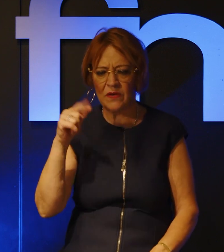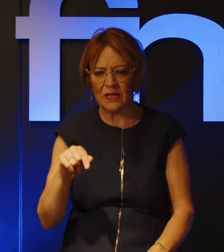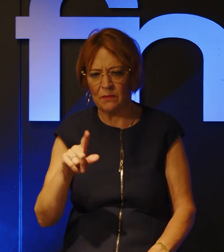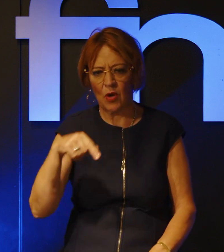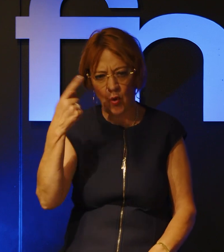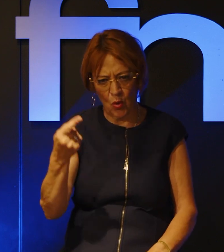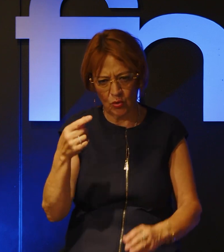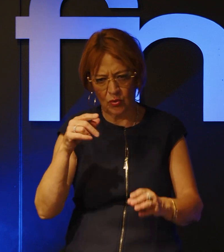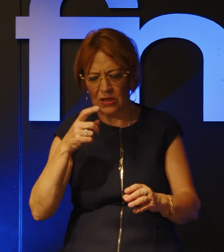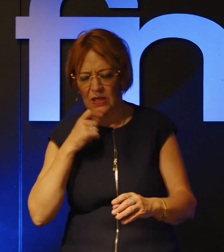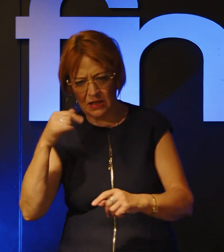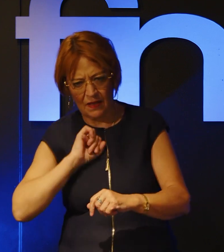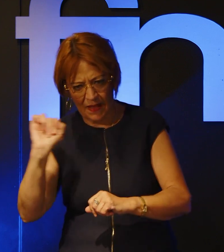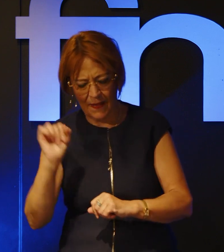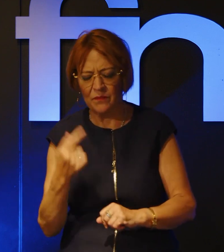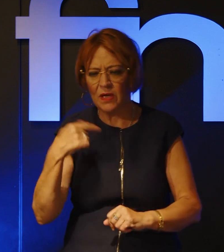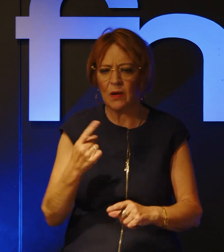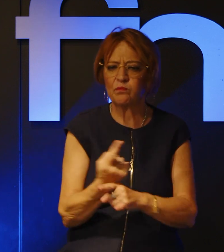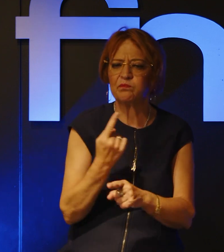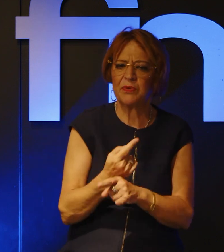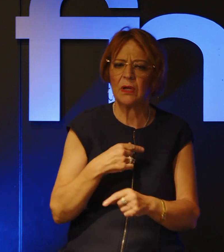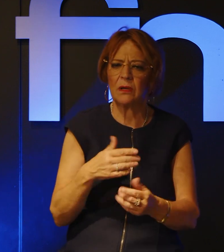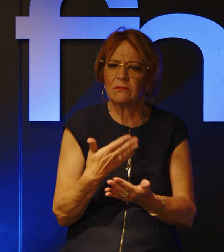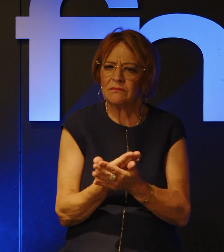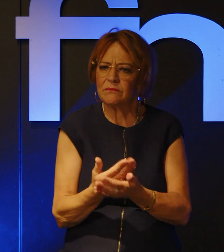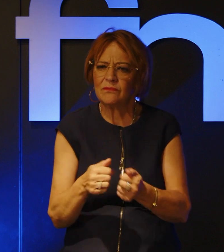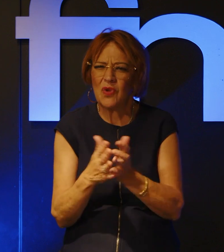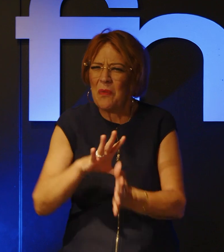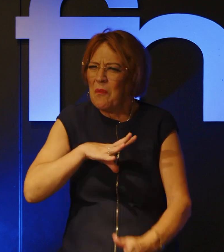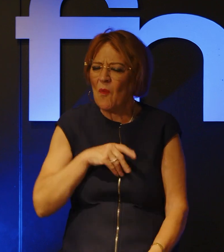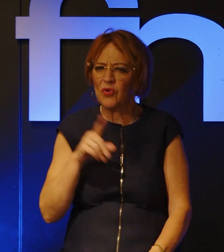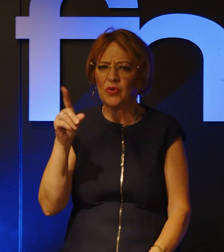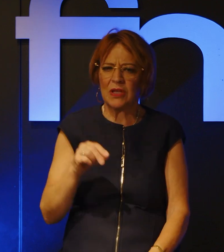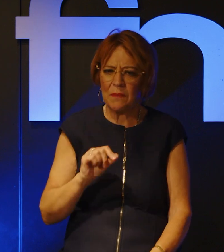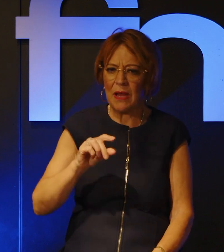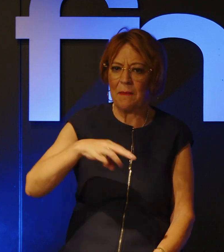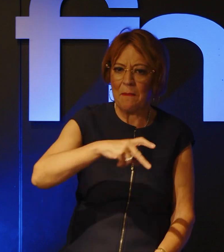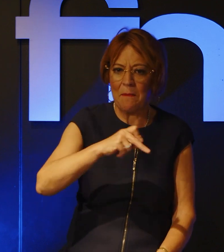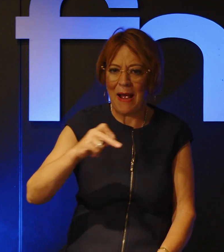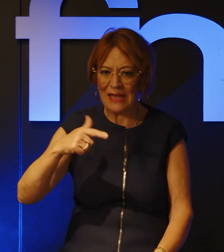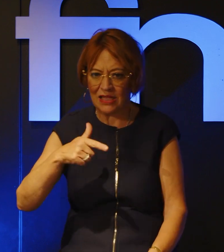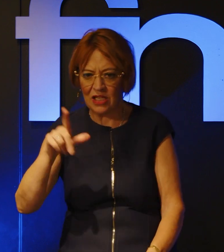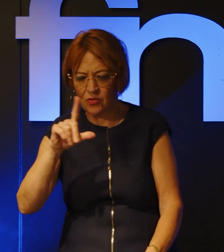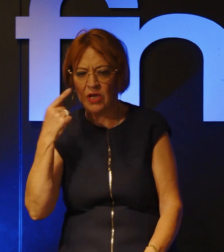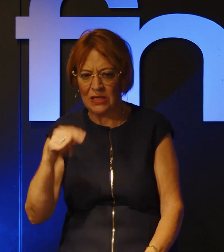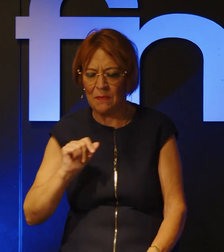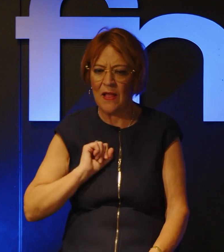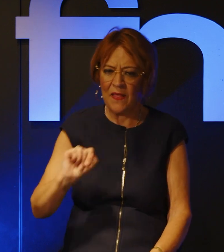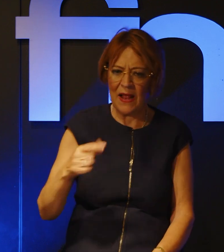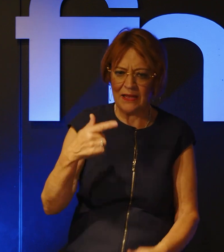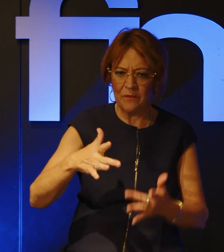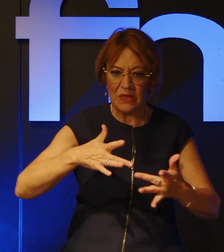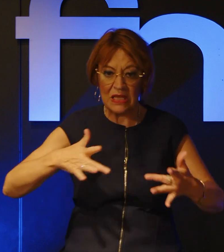G massive Attack as suas performance têm sido apresentadas em todo o mundo incluindo no Mat em Lisboa e no alvy American dance